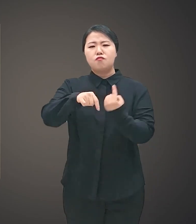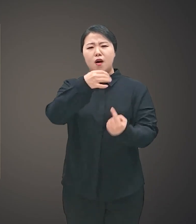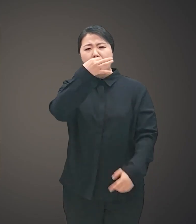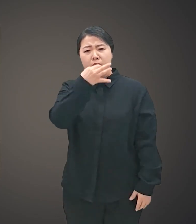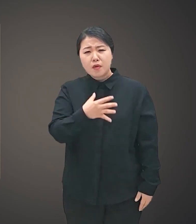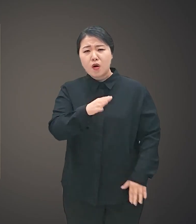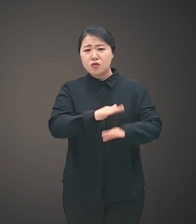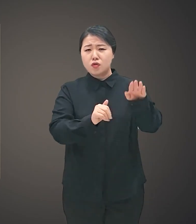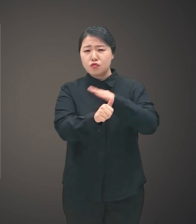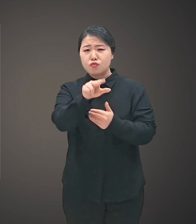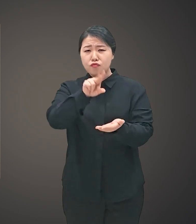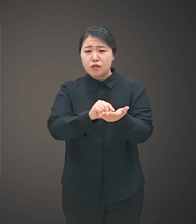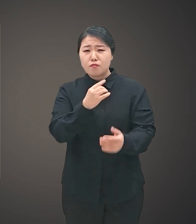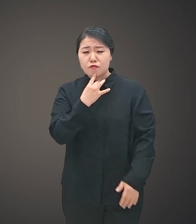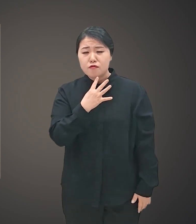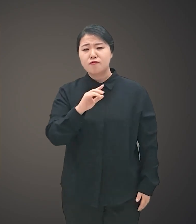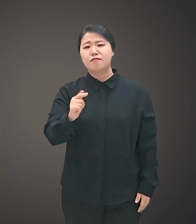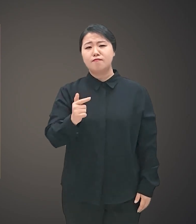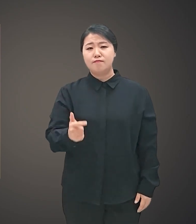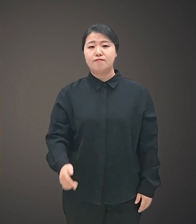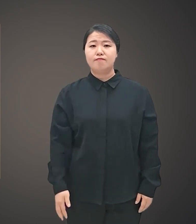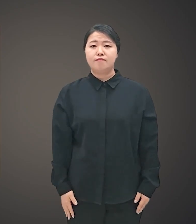어려운 점은 비단 이뿐만이 아니었다.